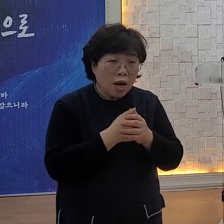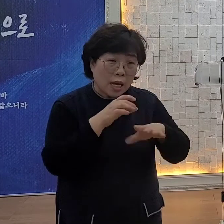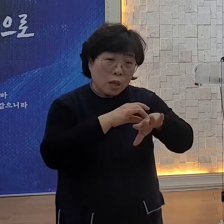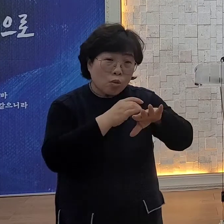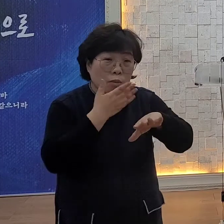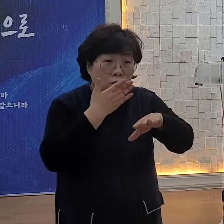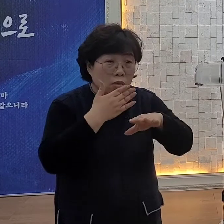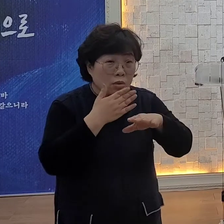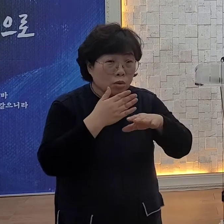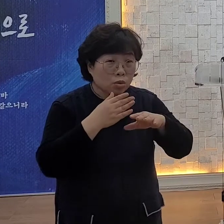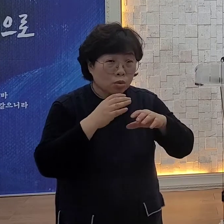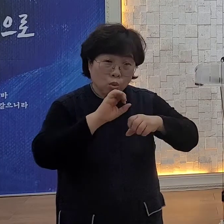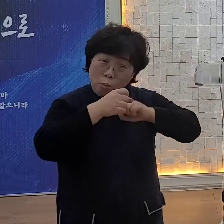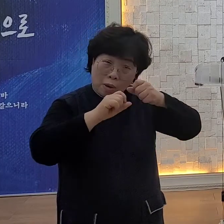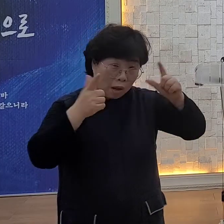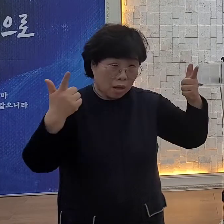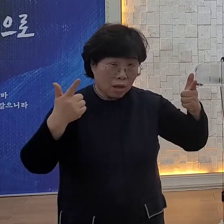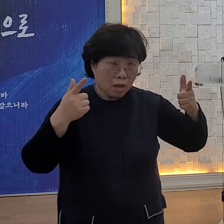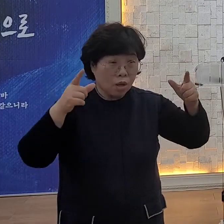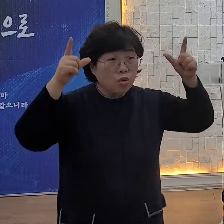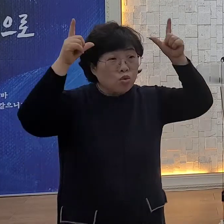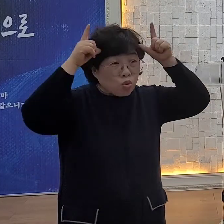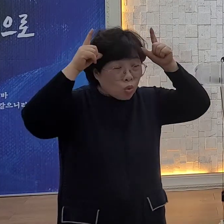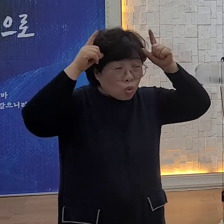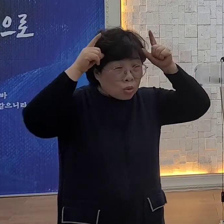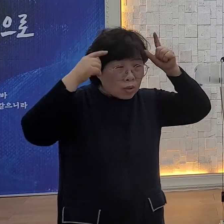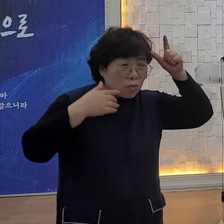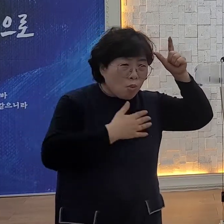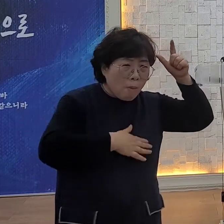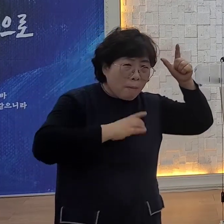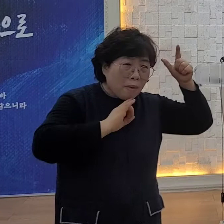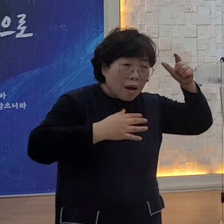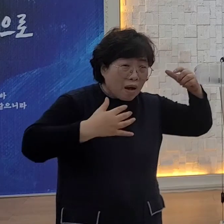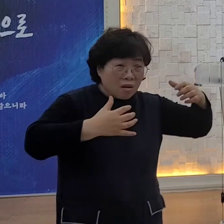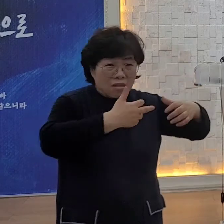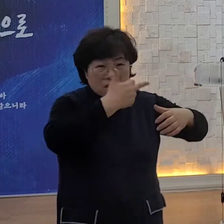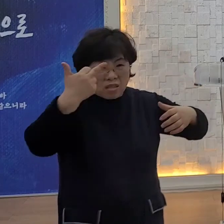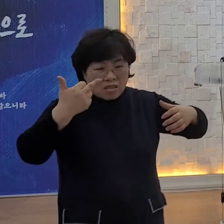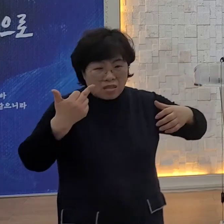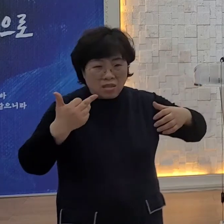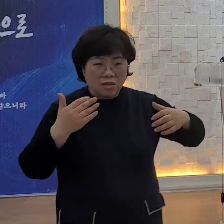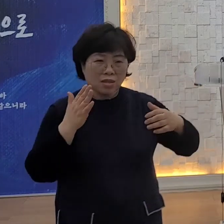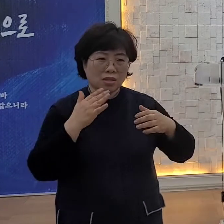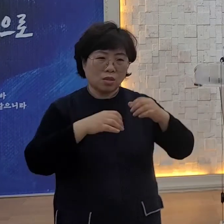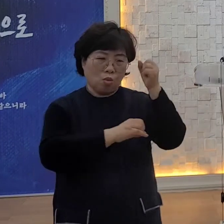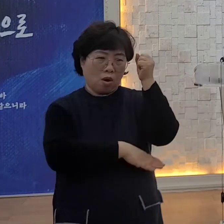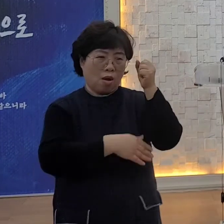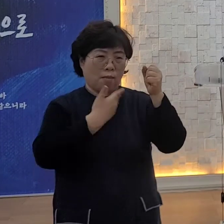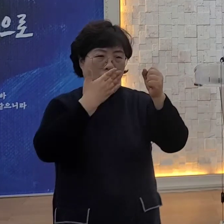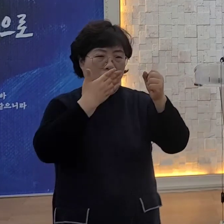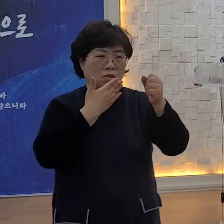근데 여러분들이 조금 독특한 분들은 아니 소는 왜 고기를 안 먹지?